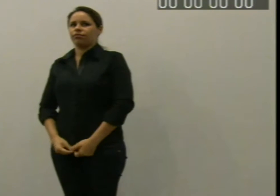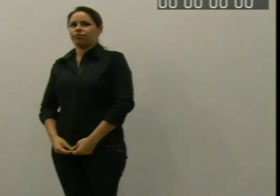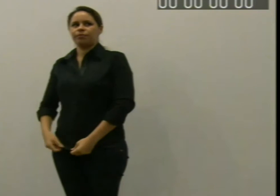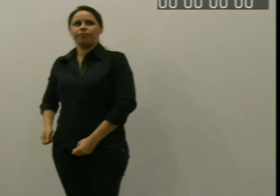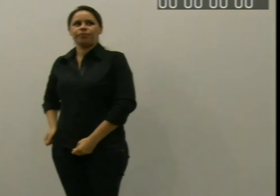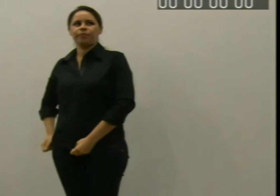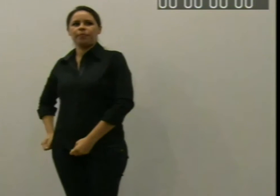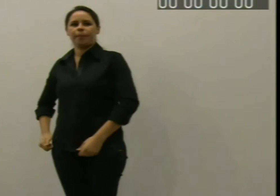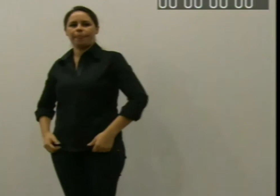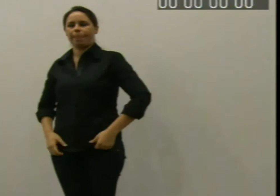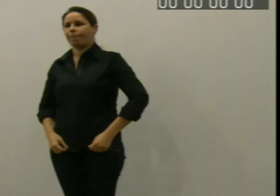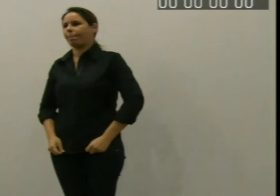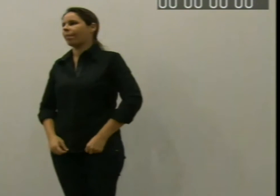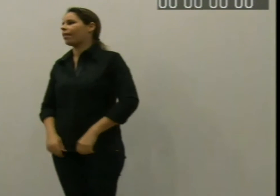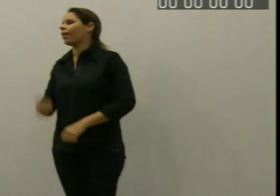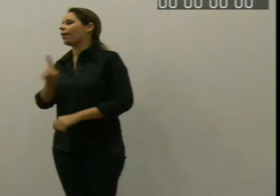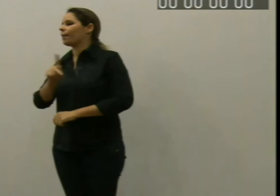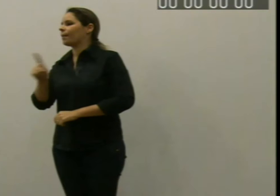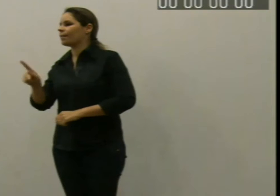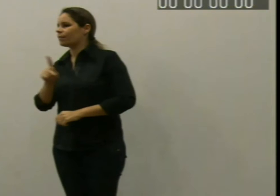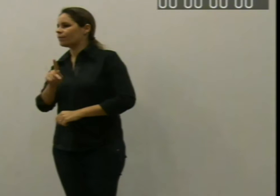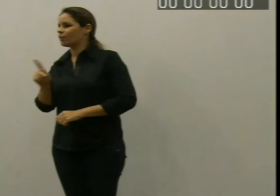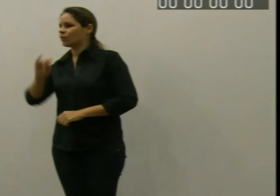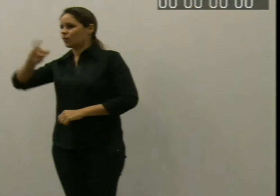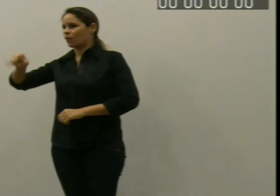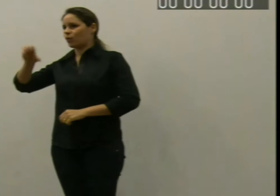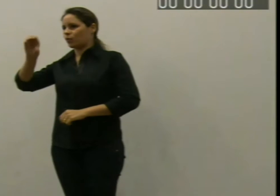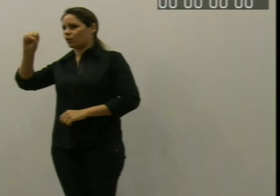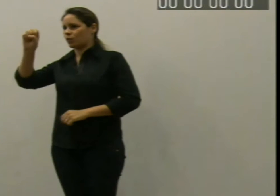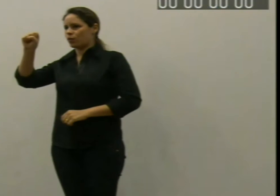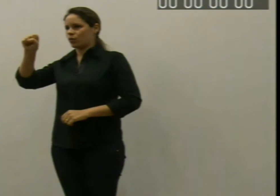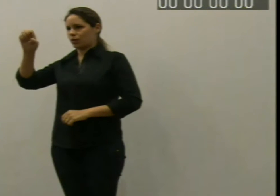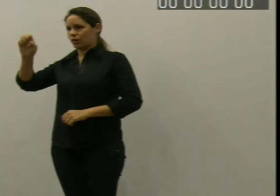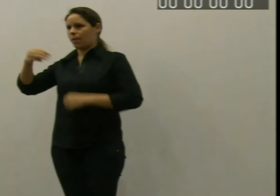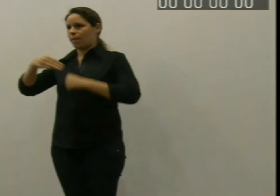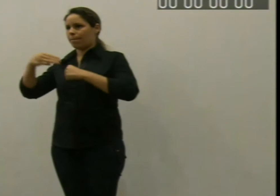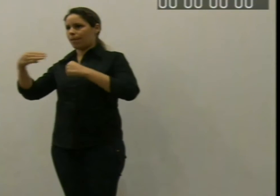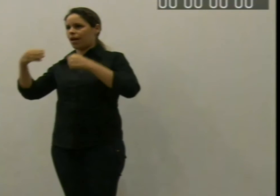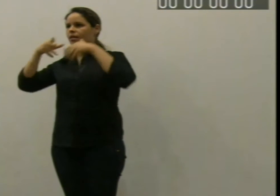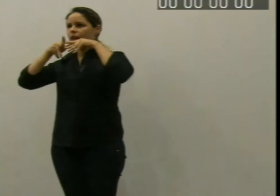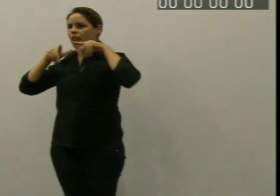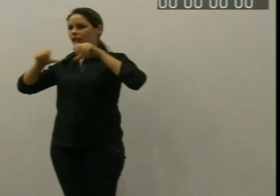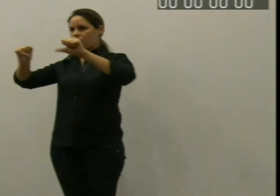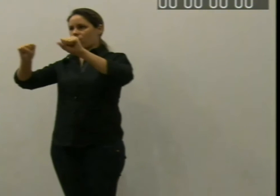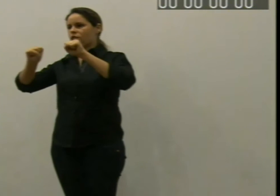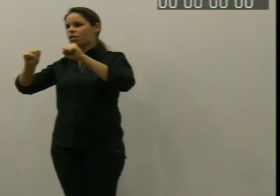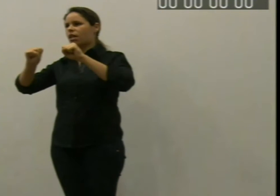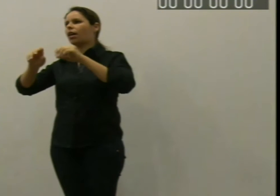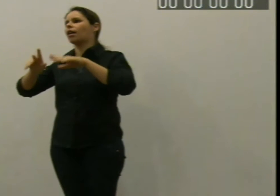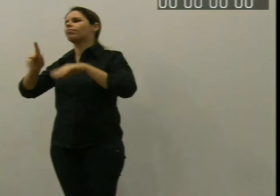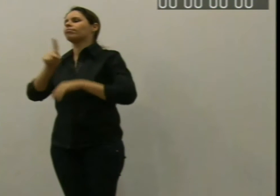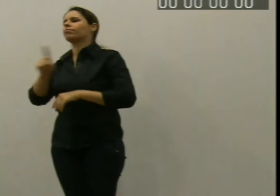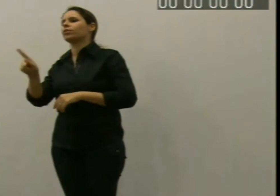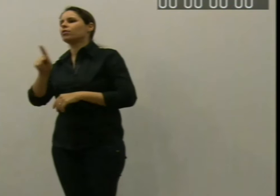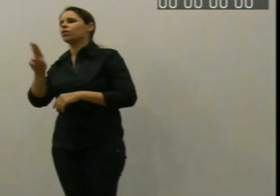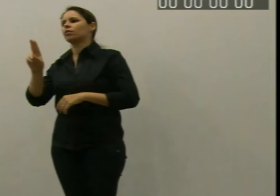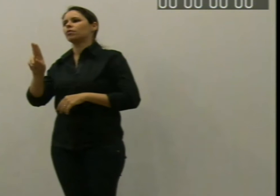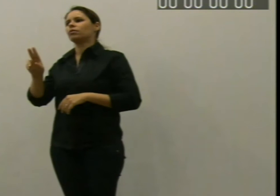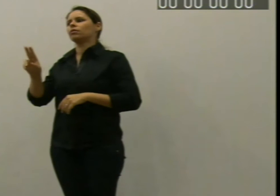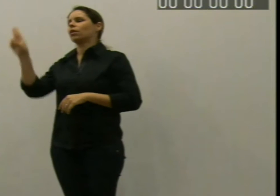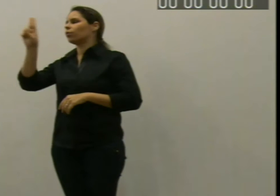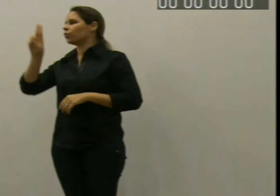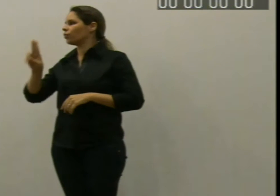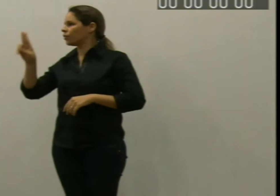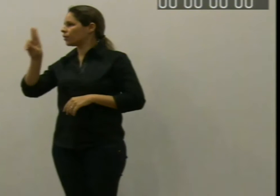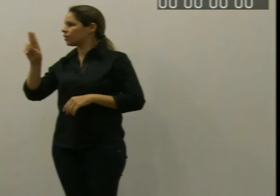Júnior Professor José Edilson Júnior é mestre em linguística professor da Universidade Federal